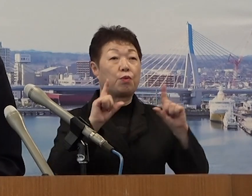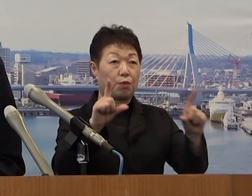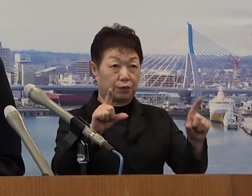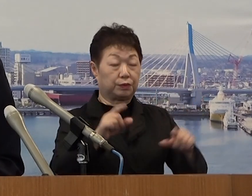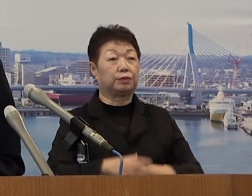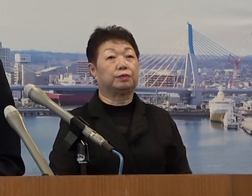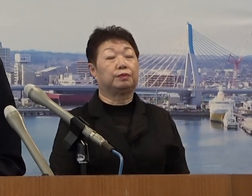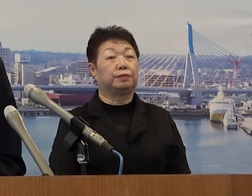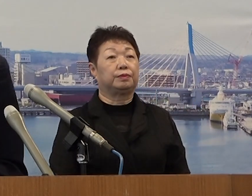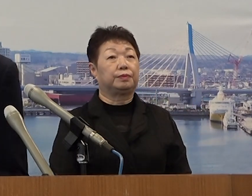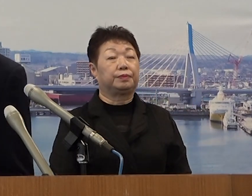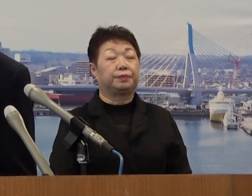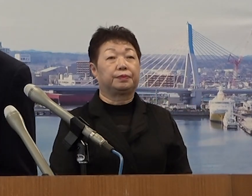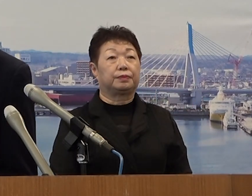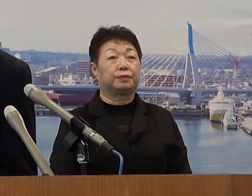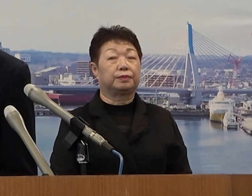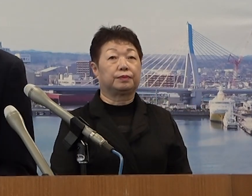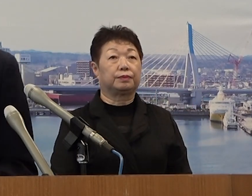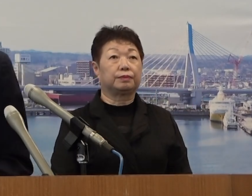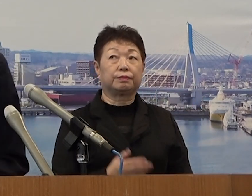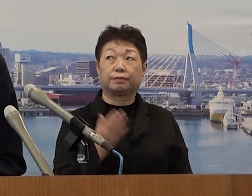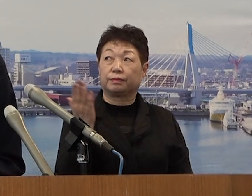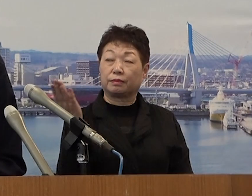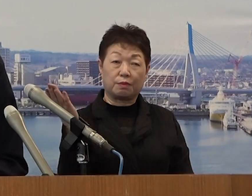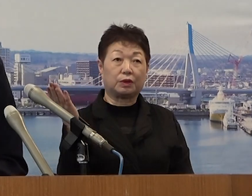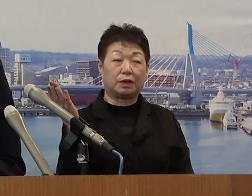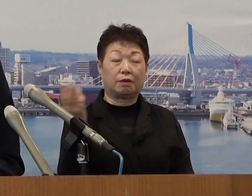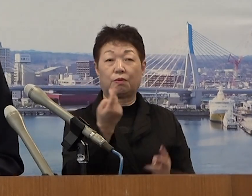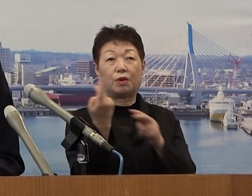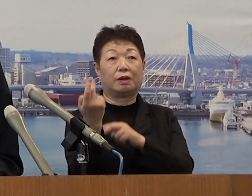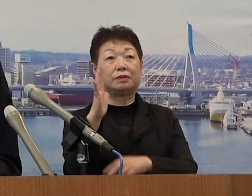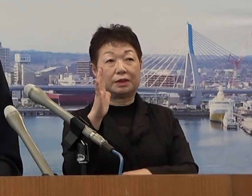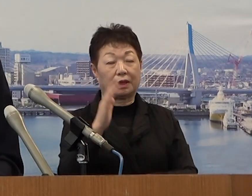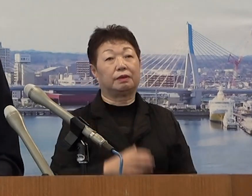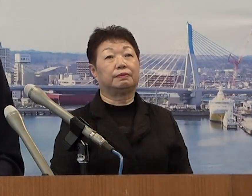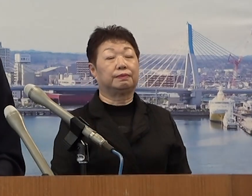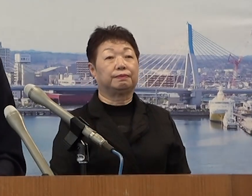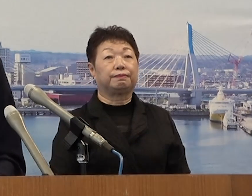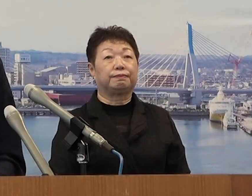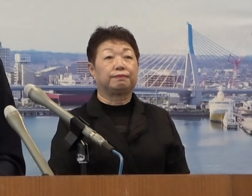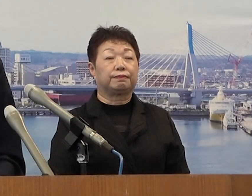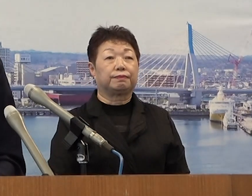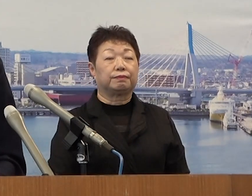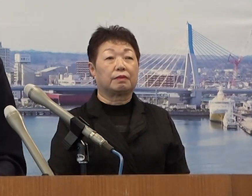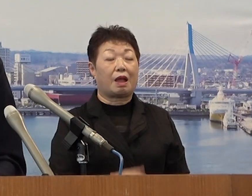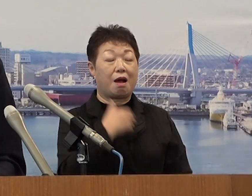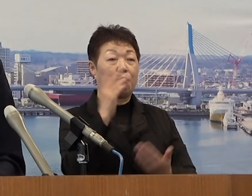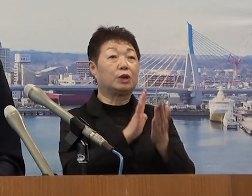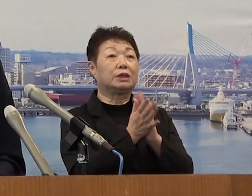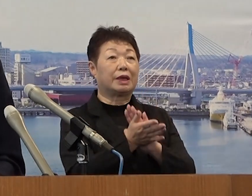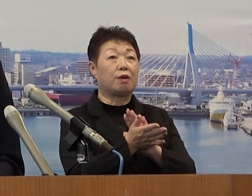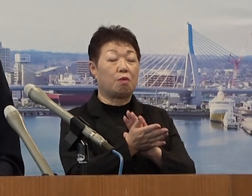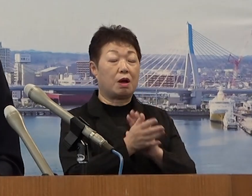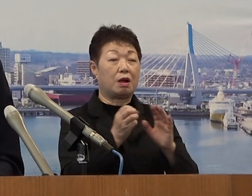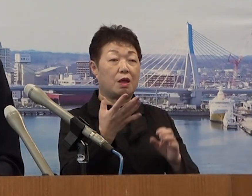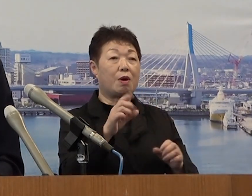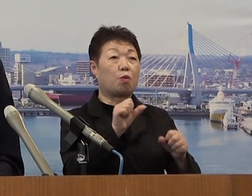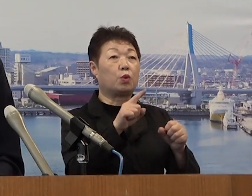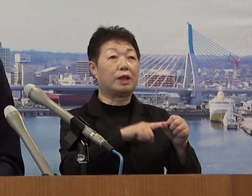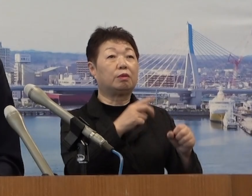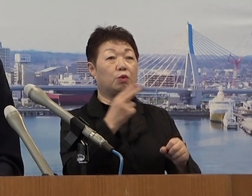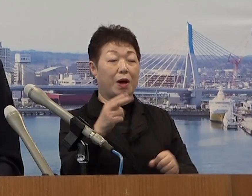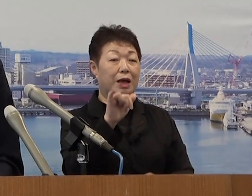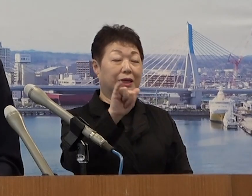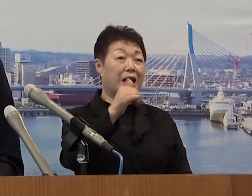し上げます。こちらもモニターをご覧ください。本県は今年度屋久島